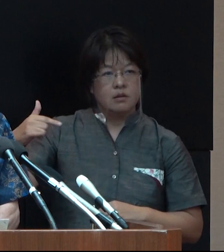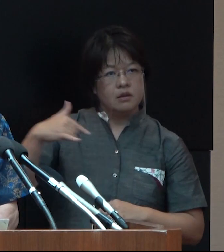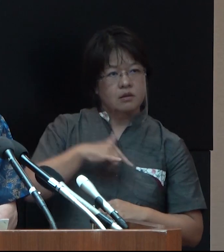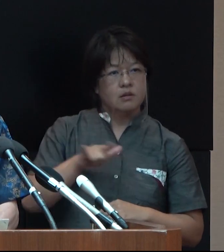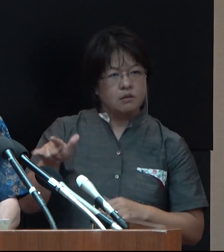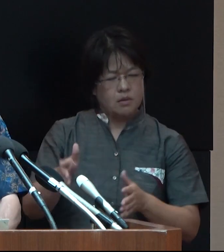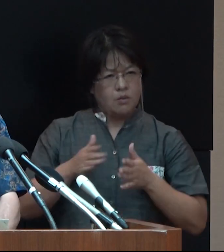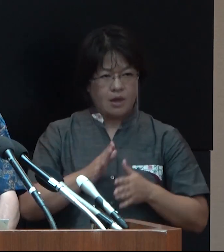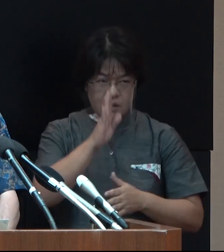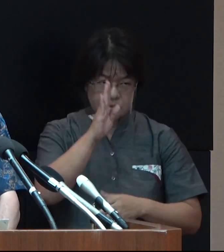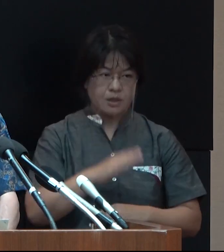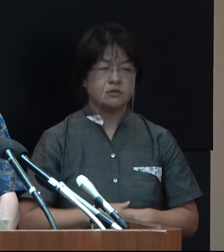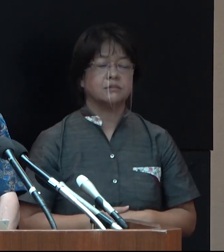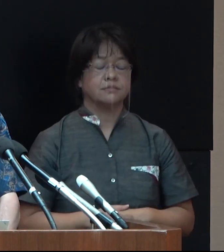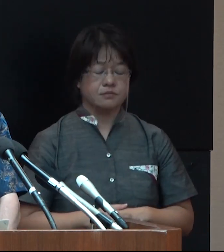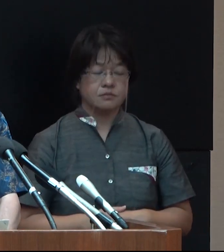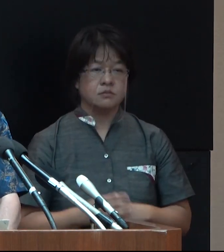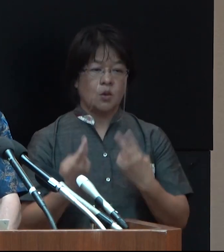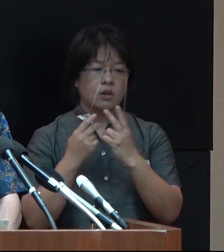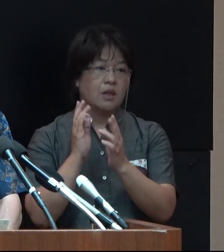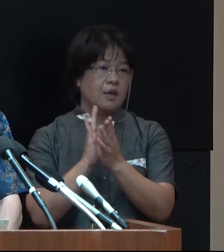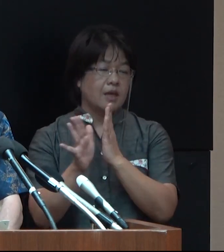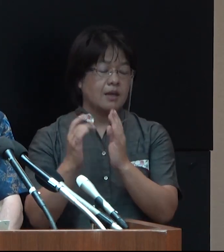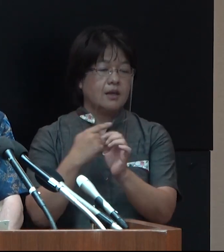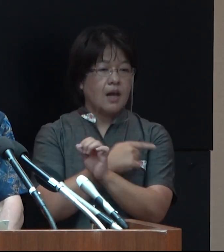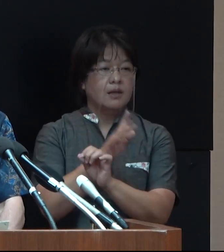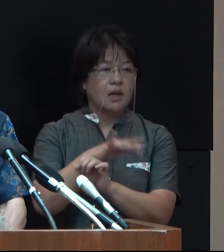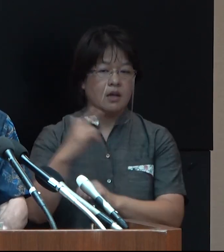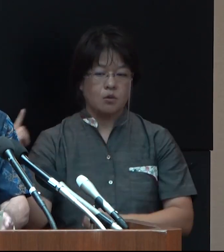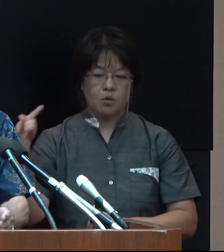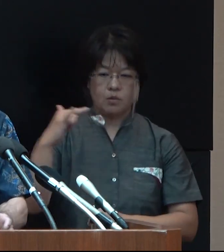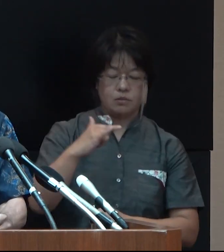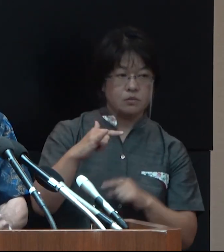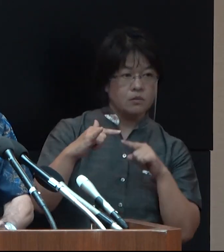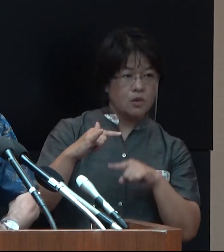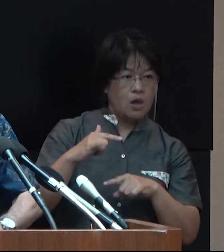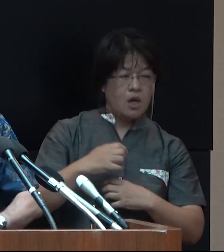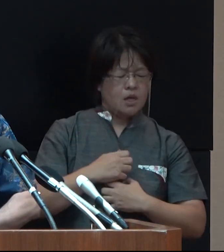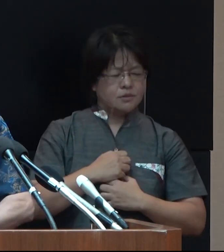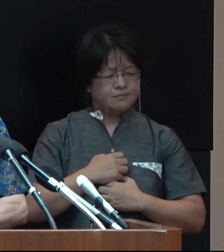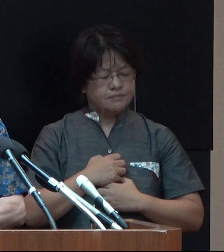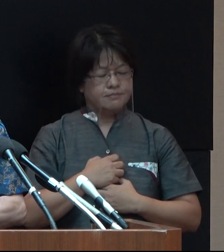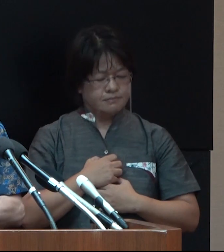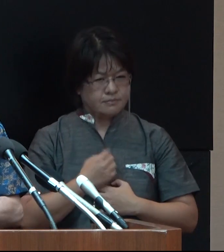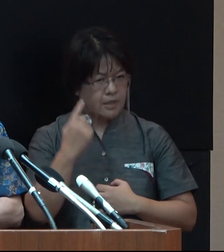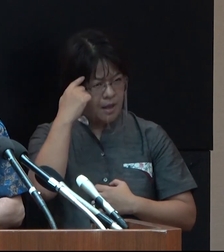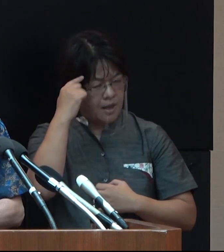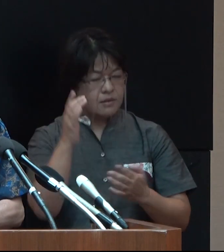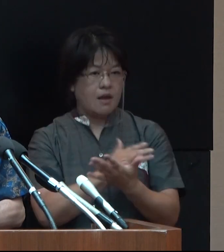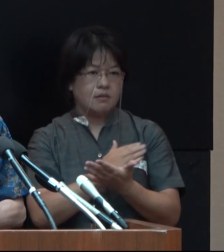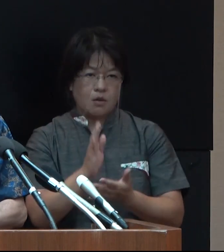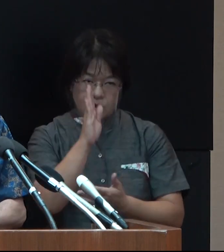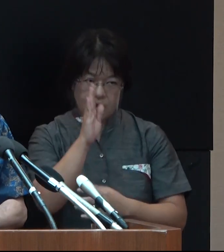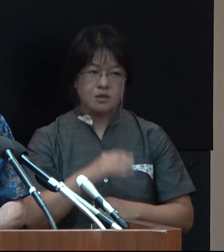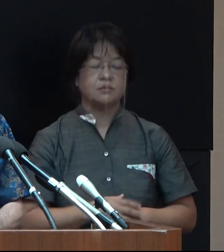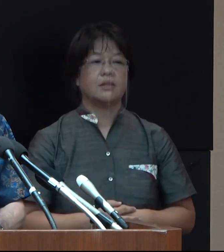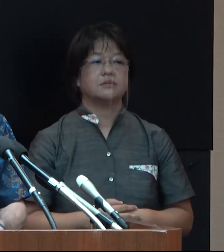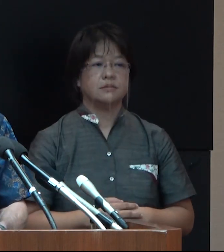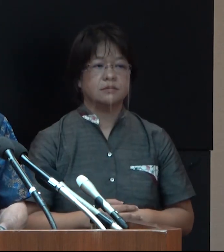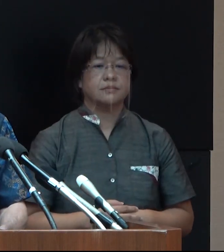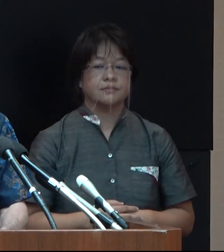をお願いします。県外からの渡航については慎重に判断していただきますようお願いいたします。